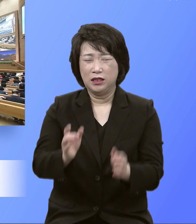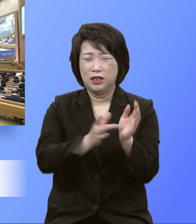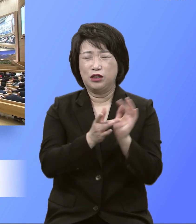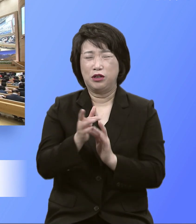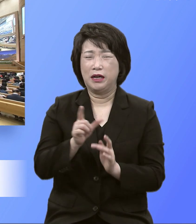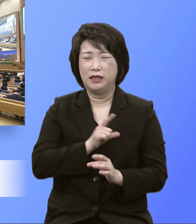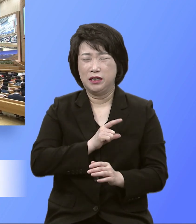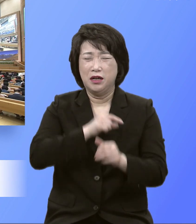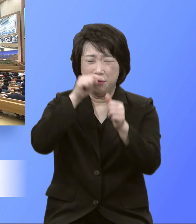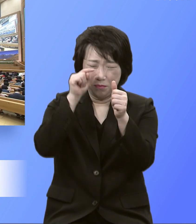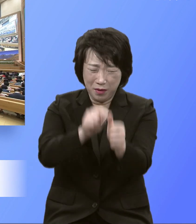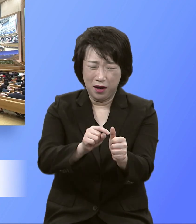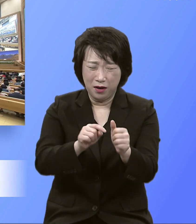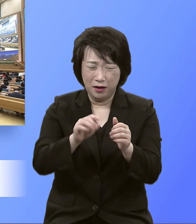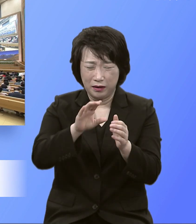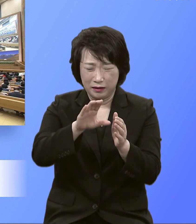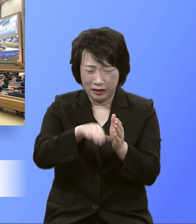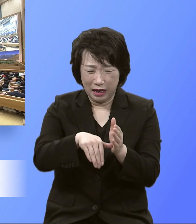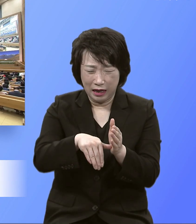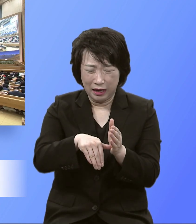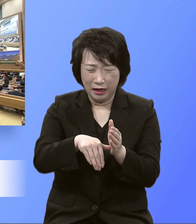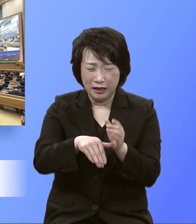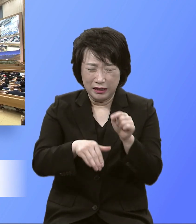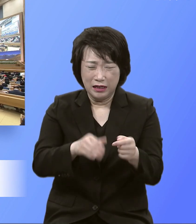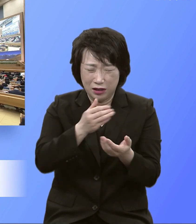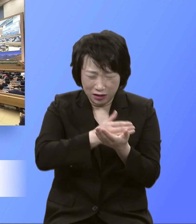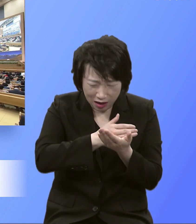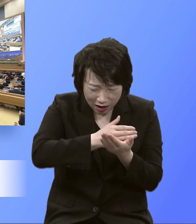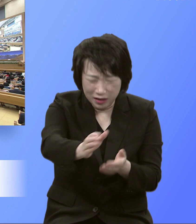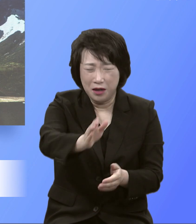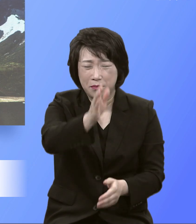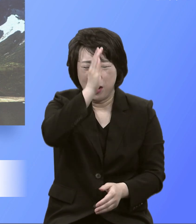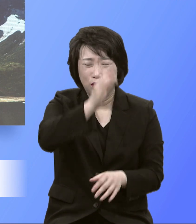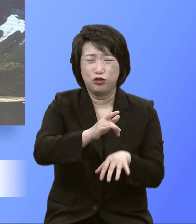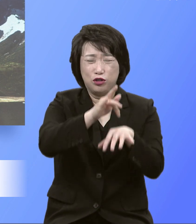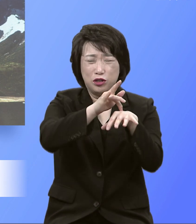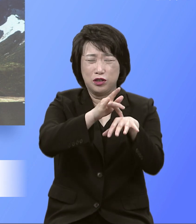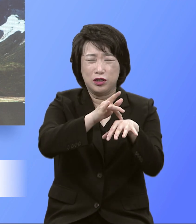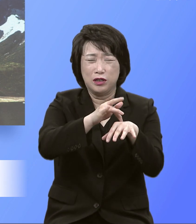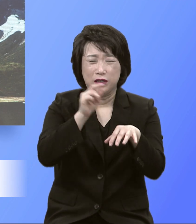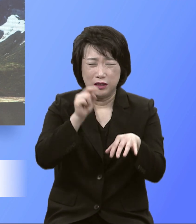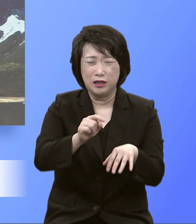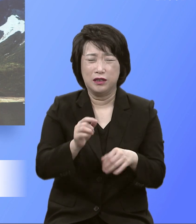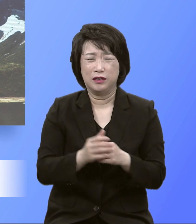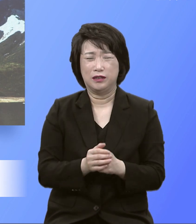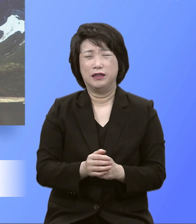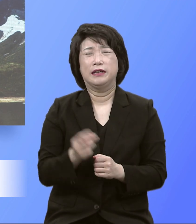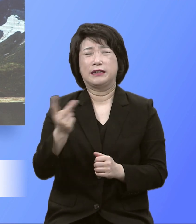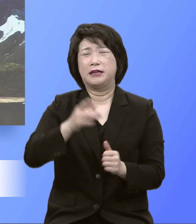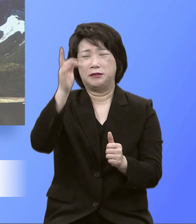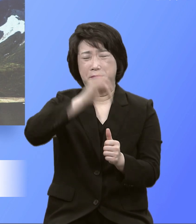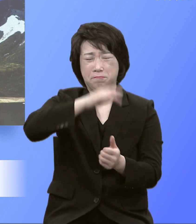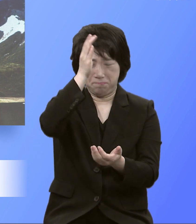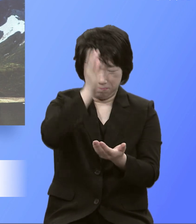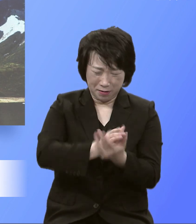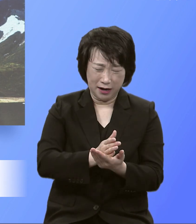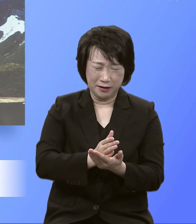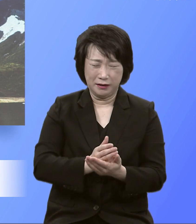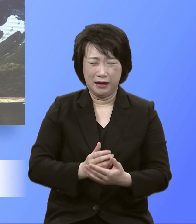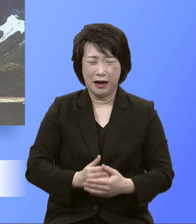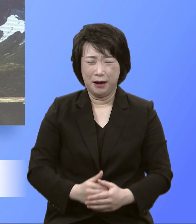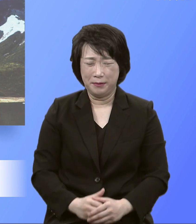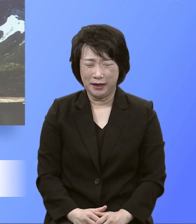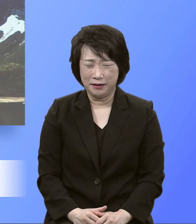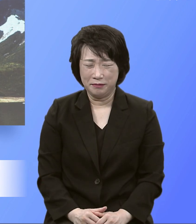예수의 이름으로 명령할 때 떠나간 질병아, 귀신아, 다시는 들어오지 말라.